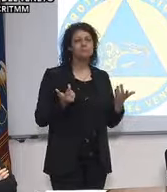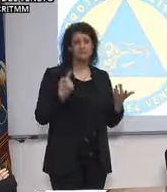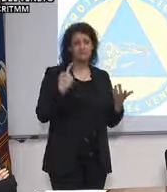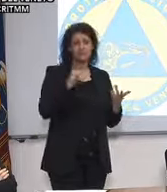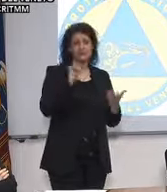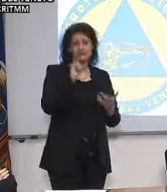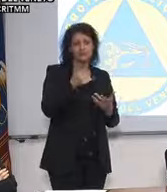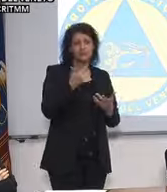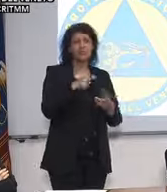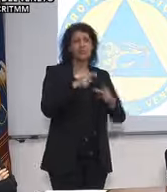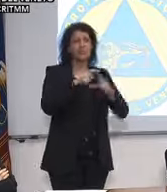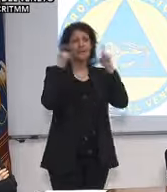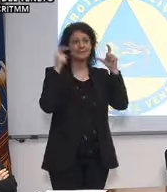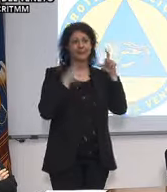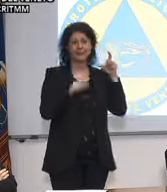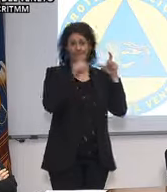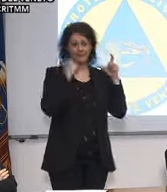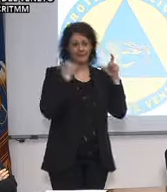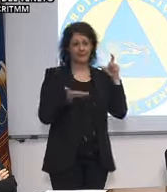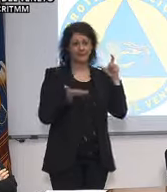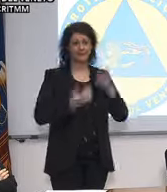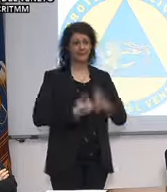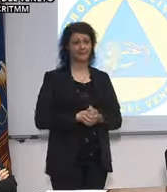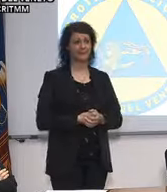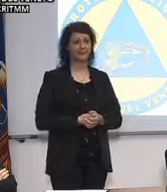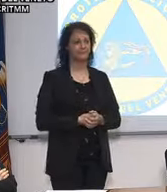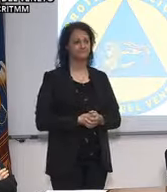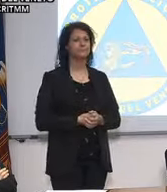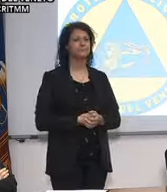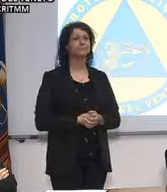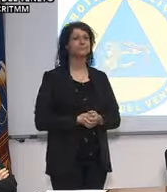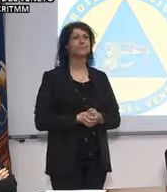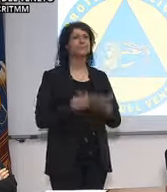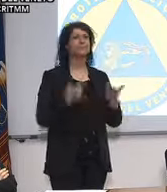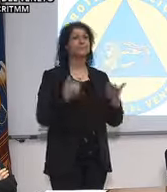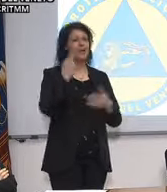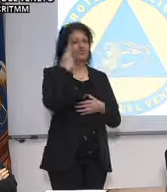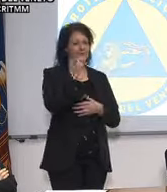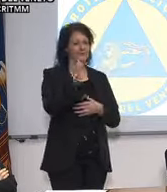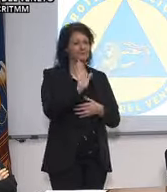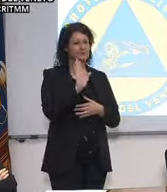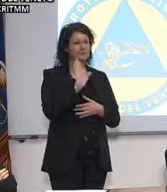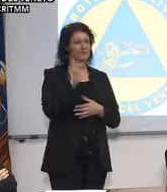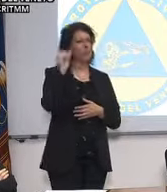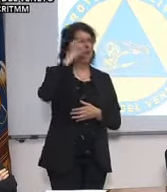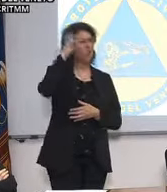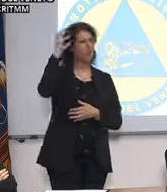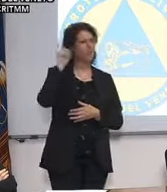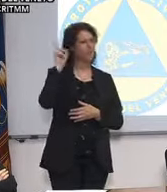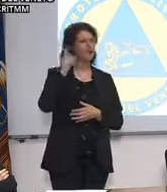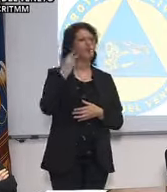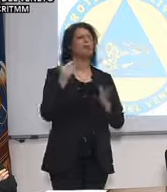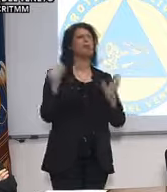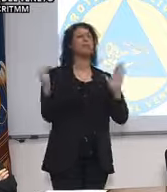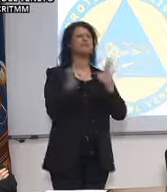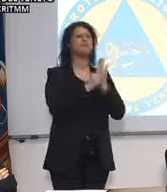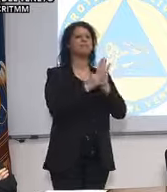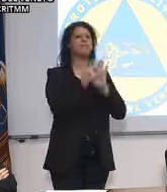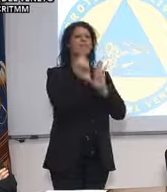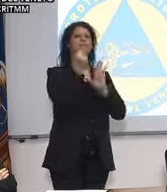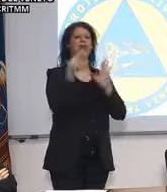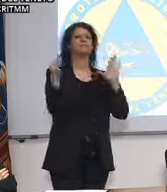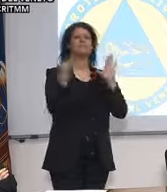della mascherina. E il tema è, non so se avete visto, è stato fissato un prezzo delle mascherine.